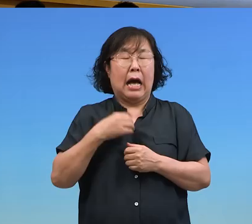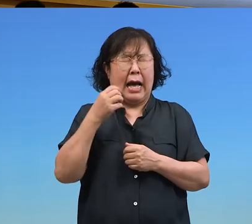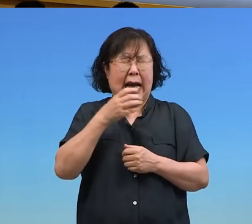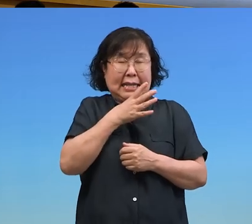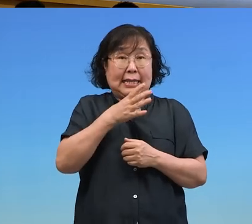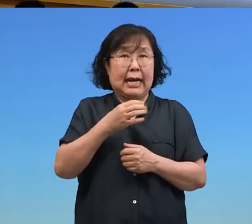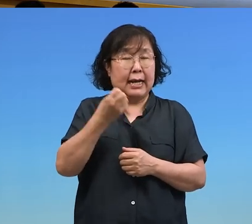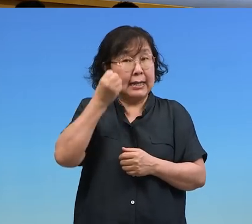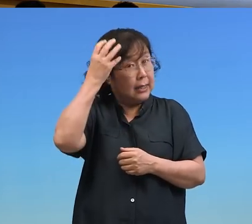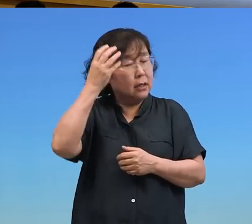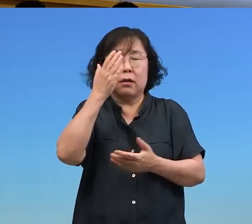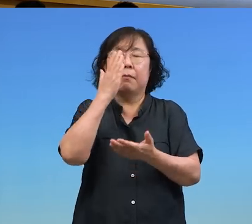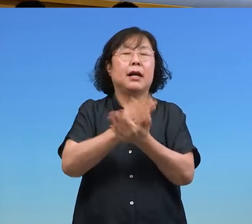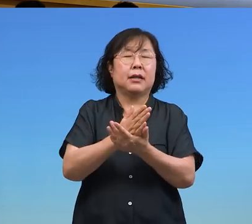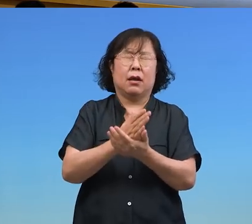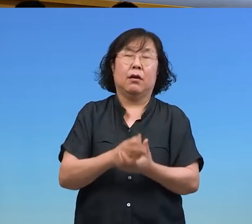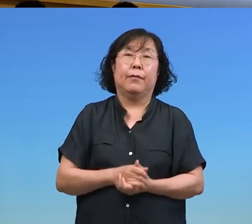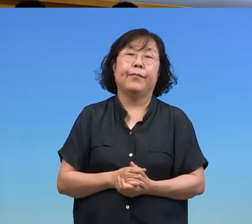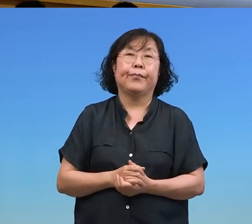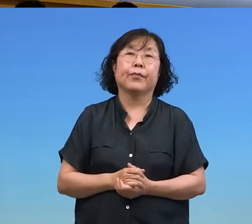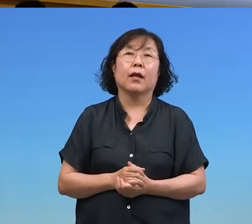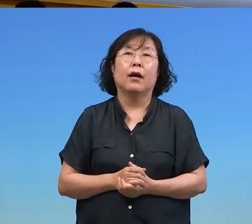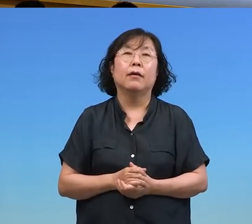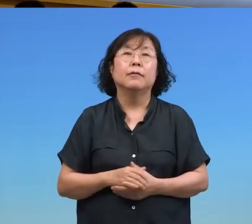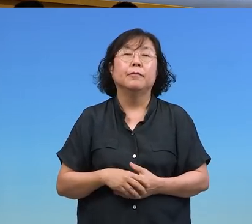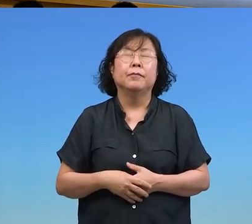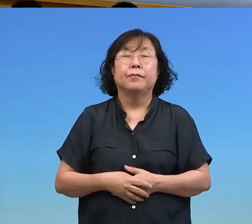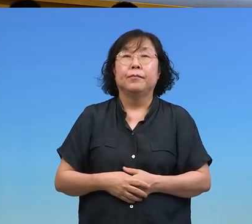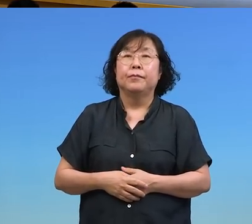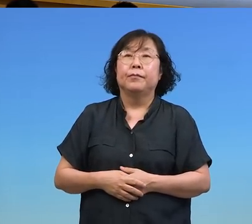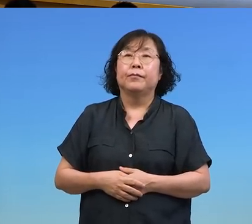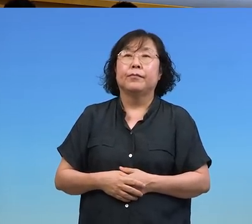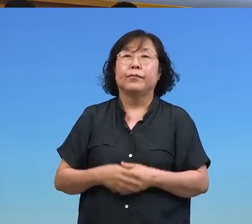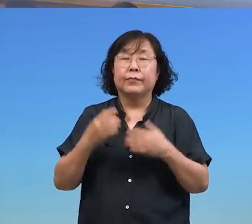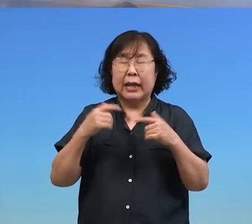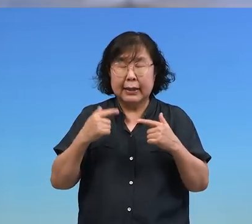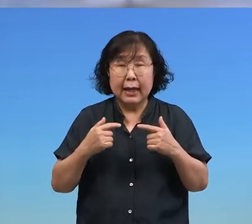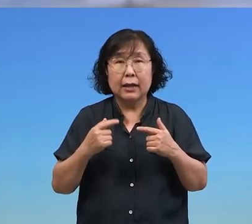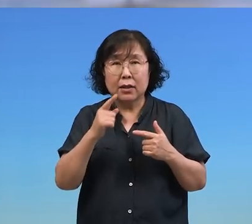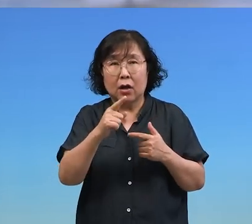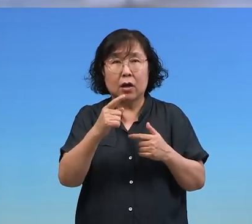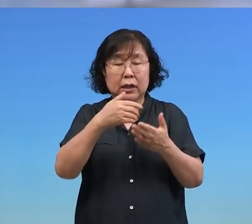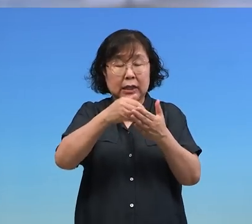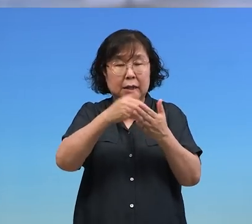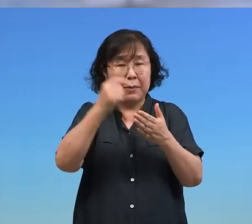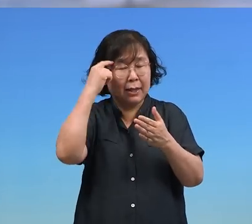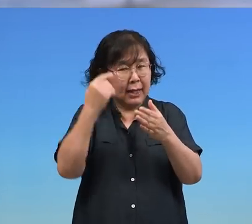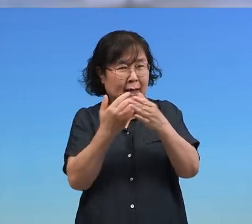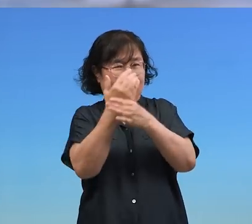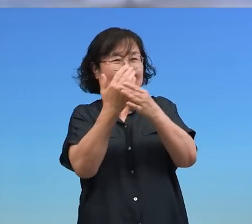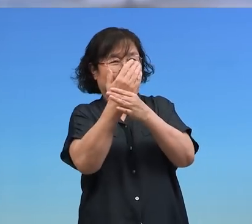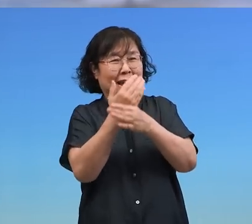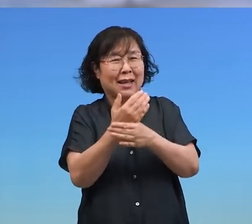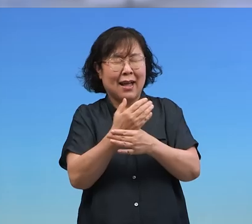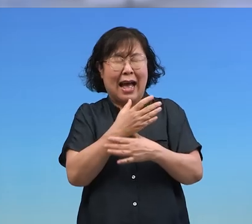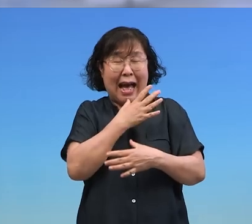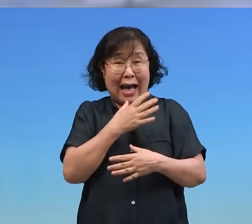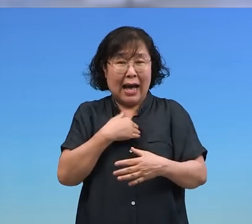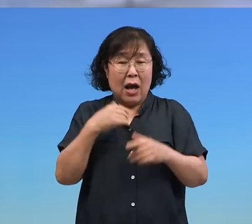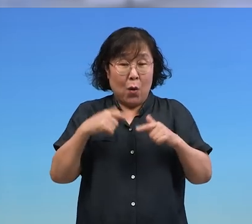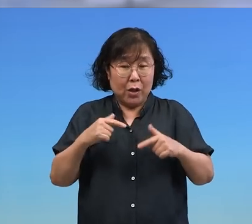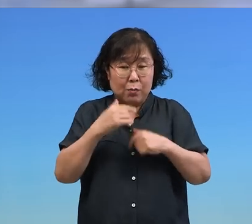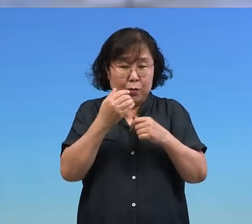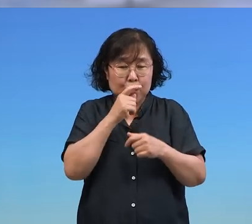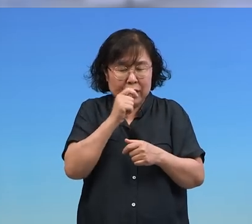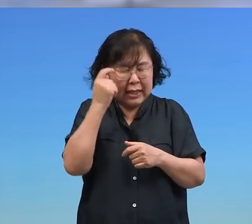생각하시면 돼요 어이없는 소리 이렇게 생각하지 말고 진짜 여러분 그래서 한 구절 묵상